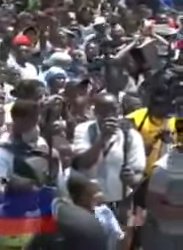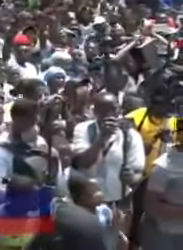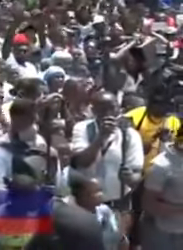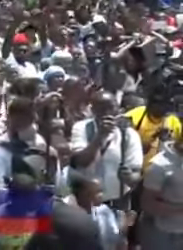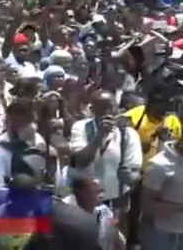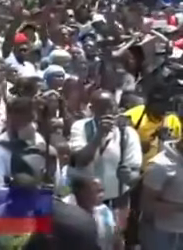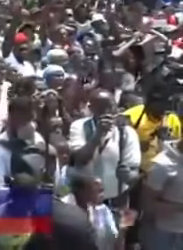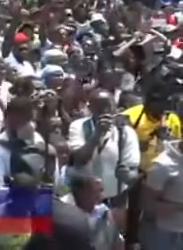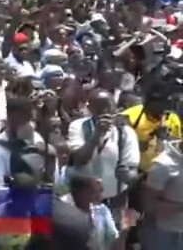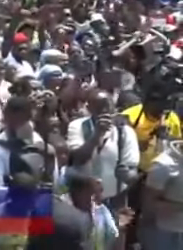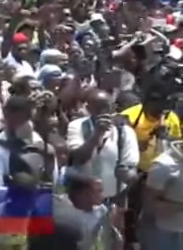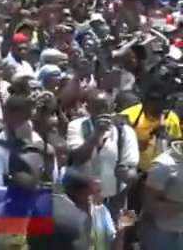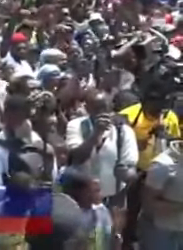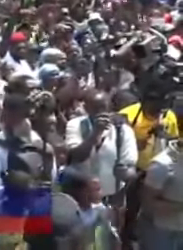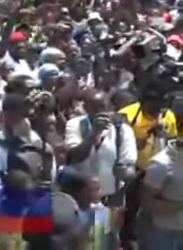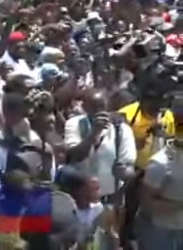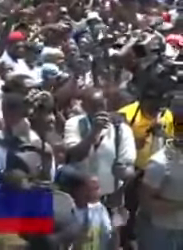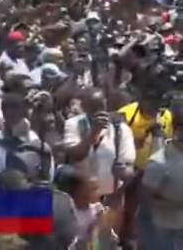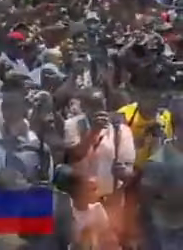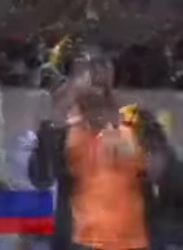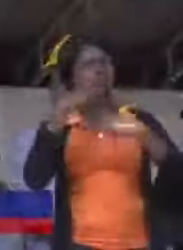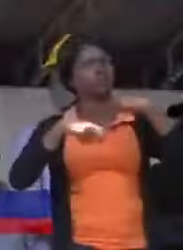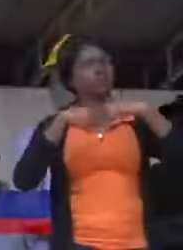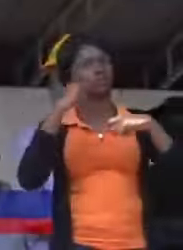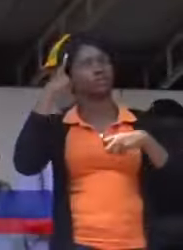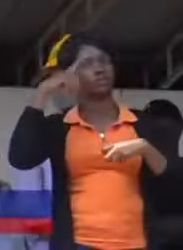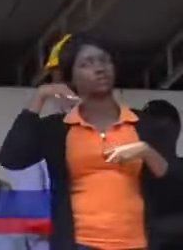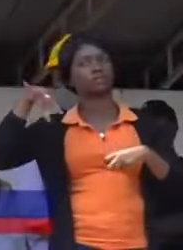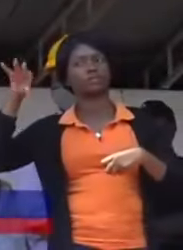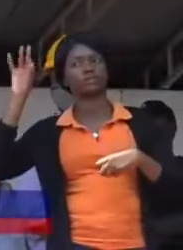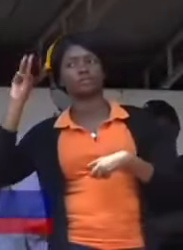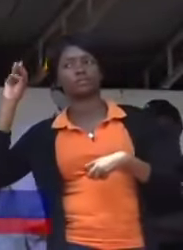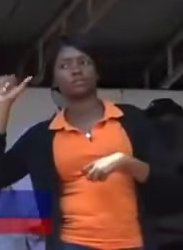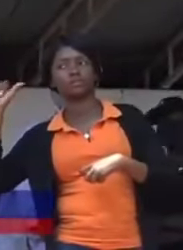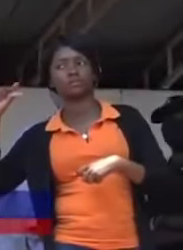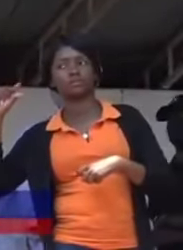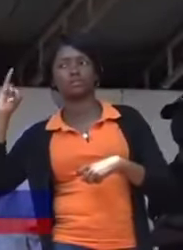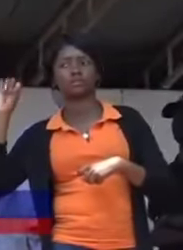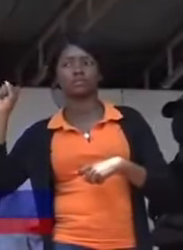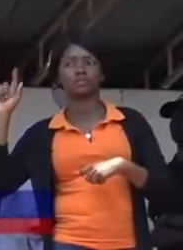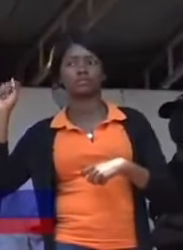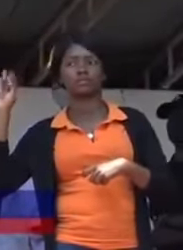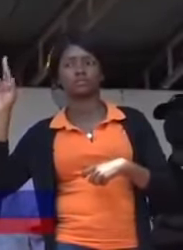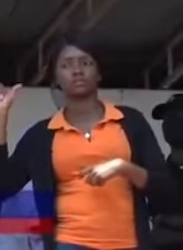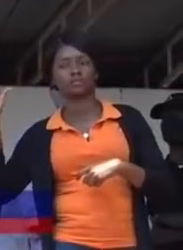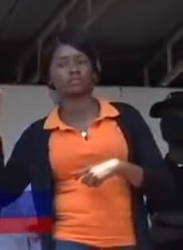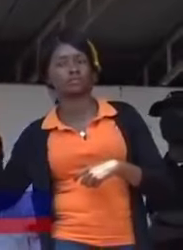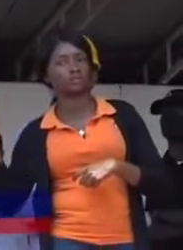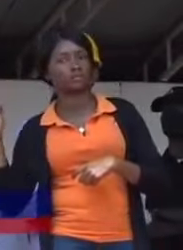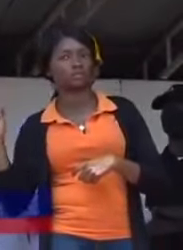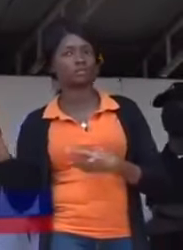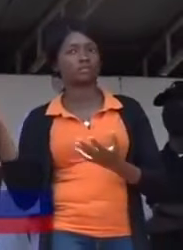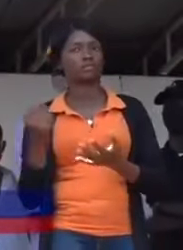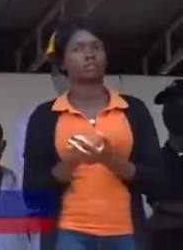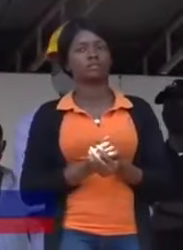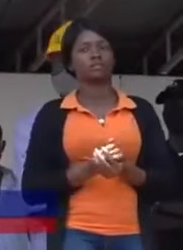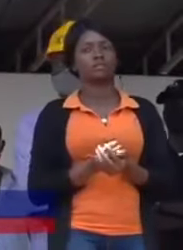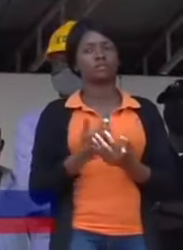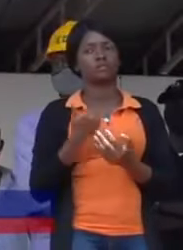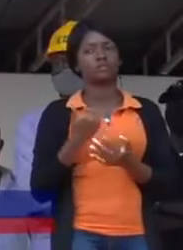Zéphirin. Le pape difficile pour nous joindre, magistrat. Qui là? Katel là? Oui. Qui est trois meilleurs